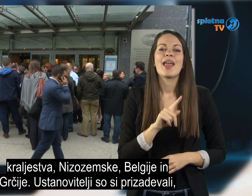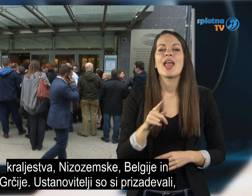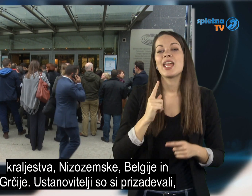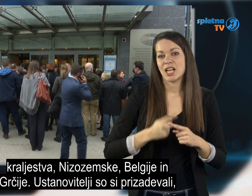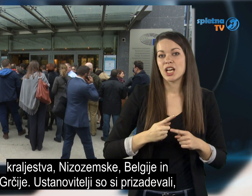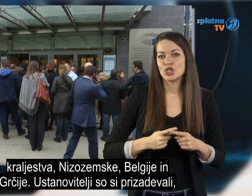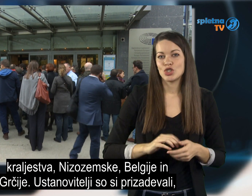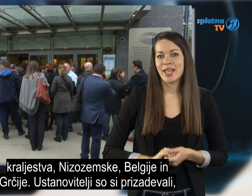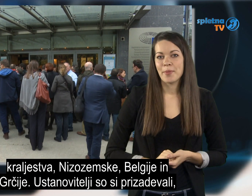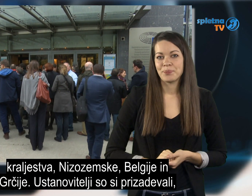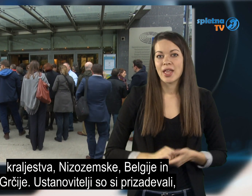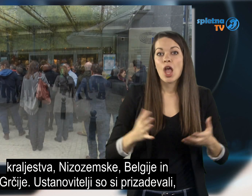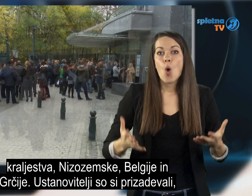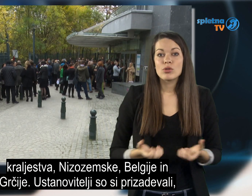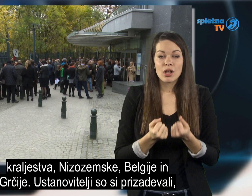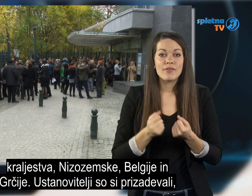Grčije.